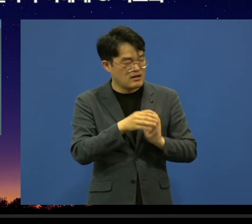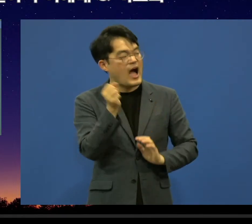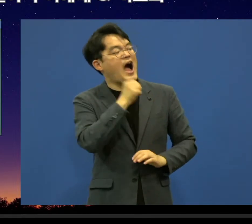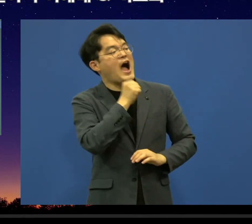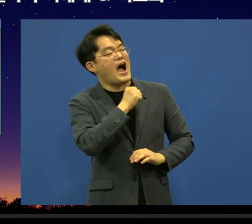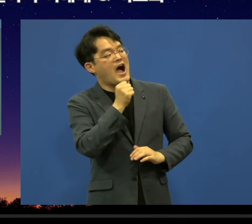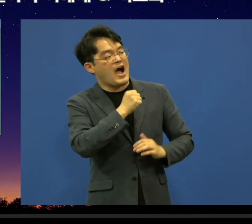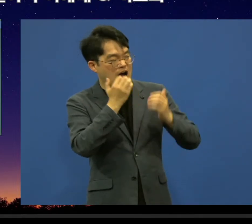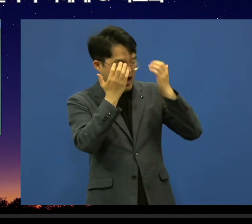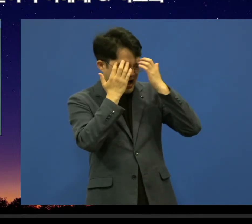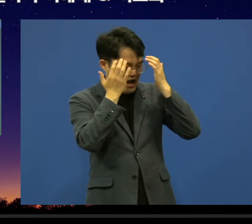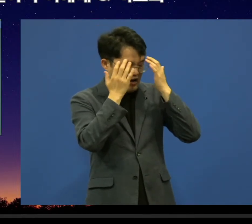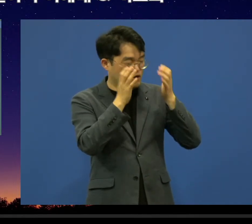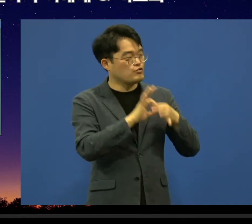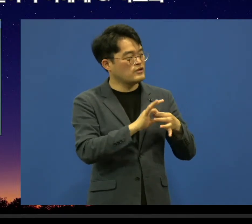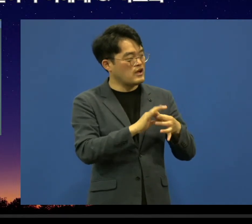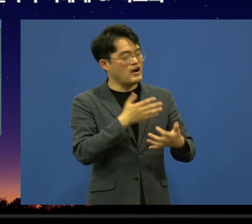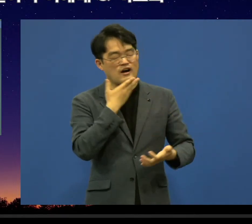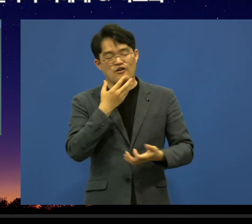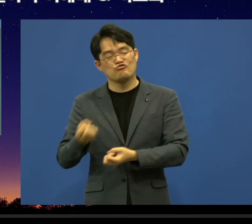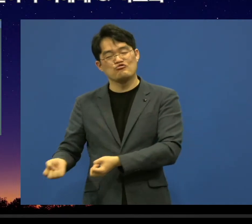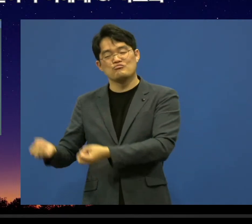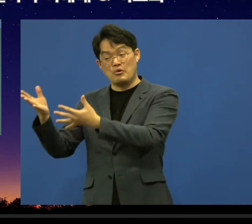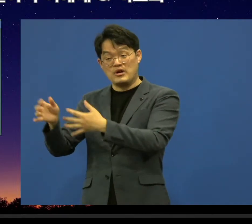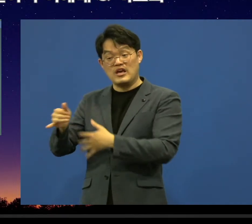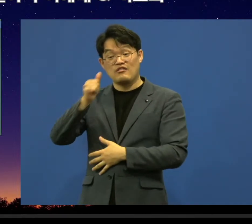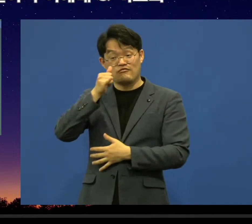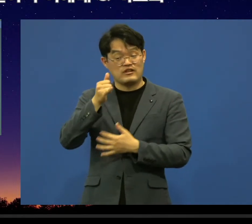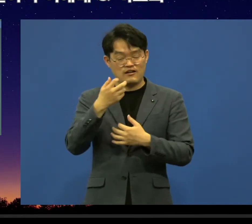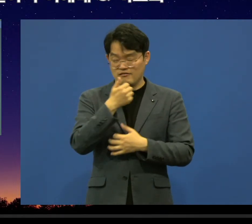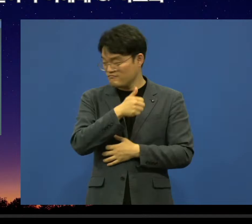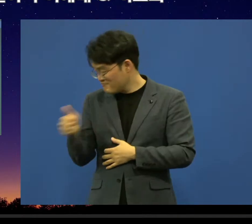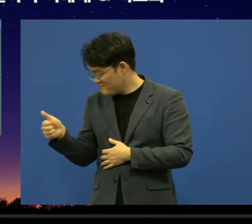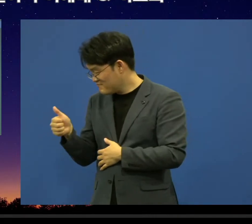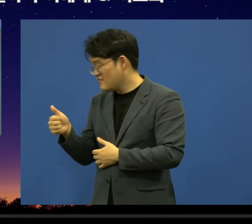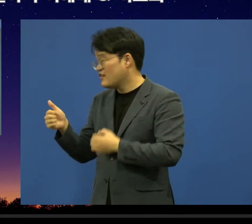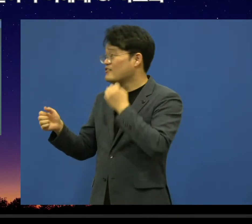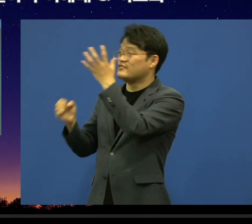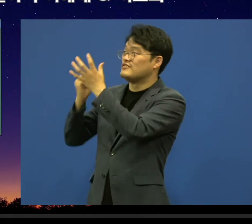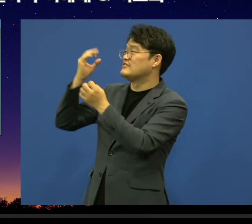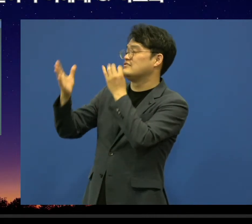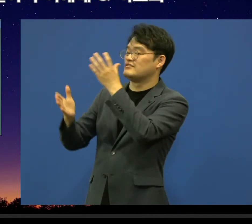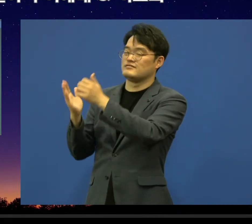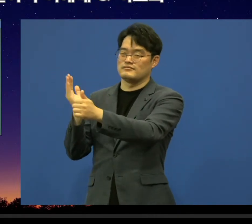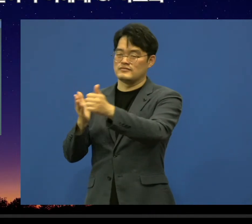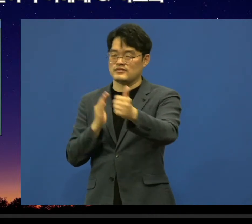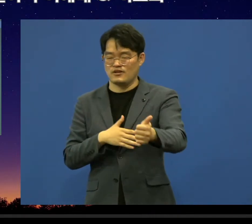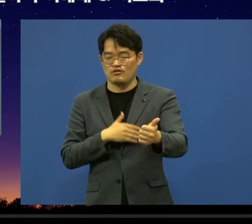축복이 가까이 왔구나 찬양하십시오. 내 앞에 엘리압이 나타나잖아요. 그러면